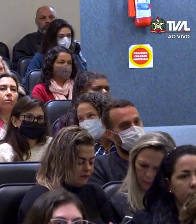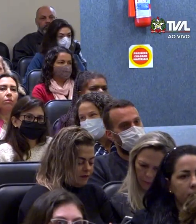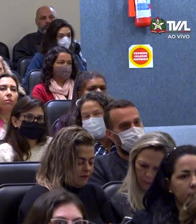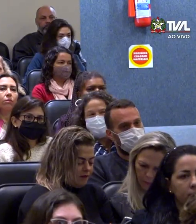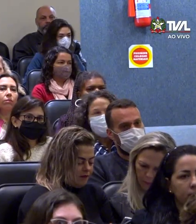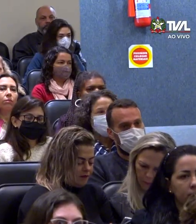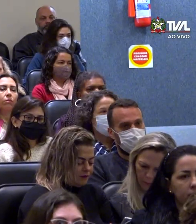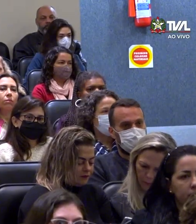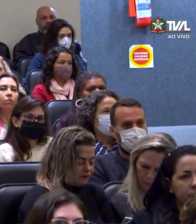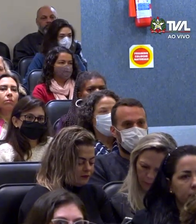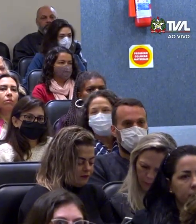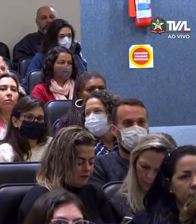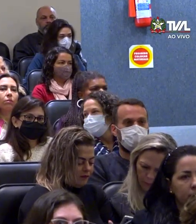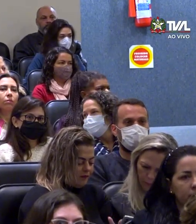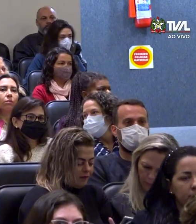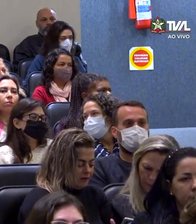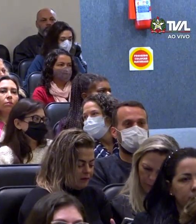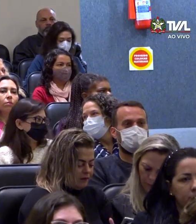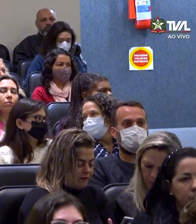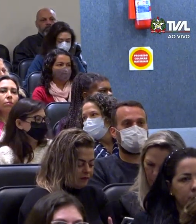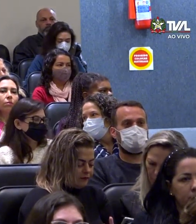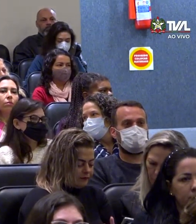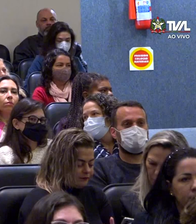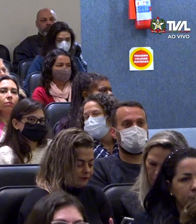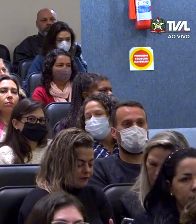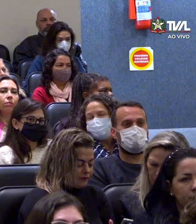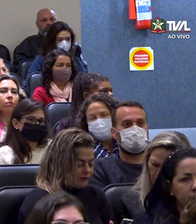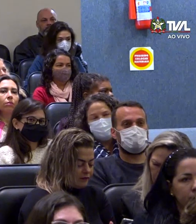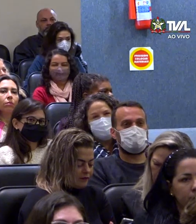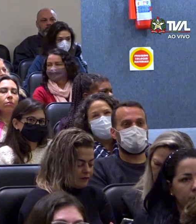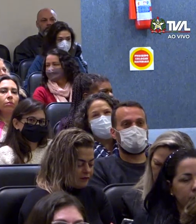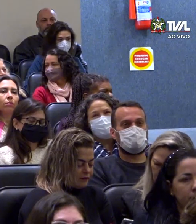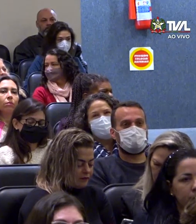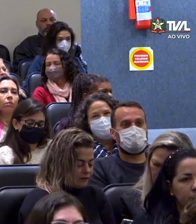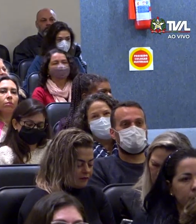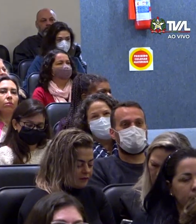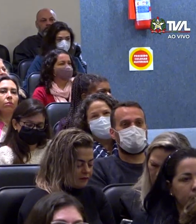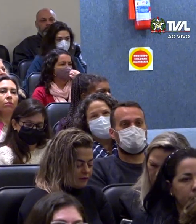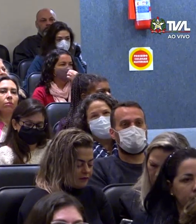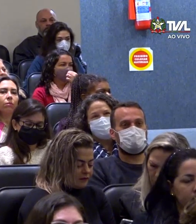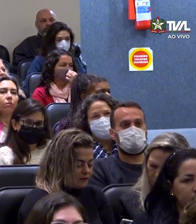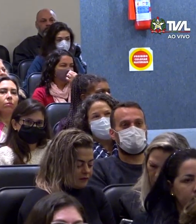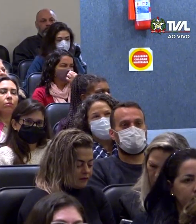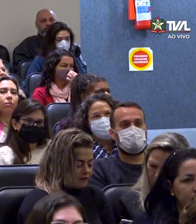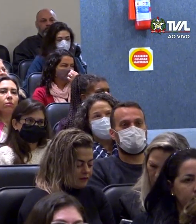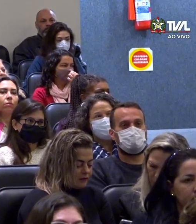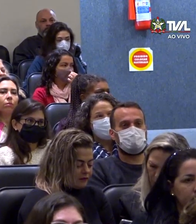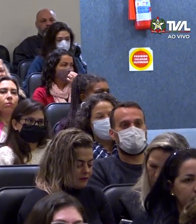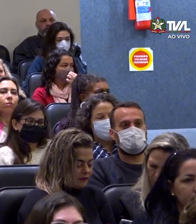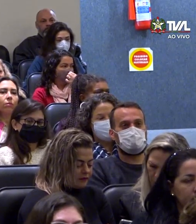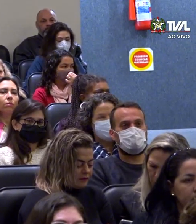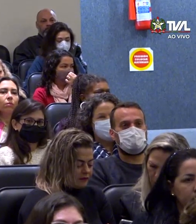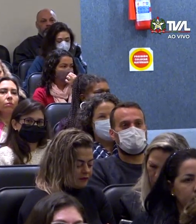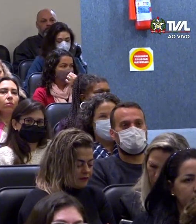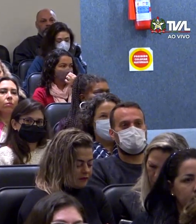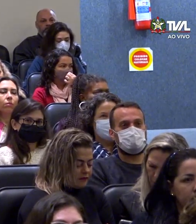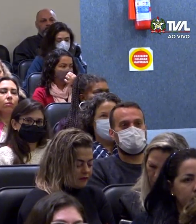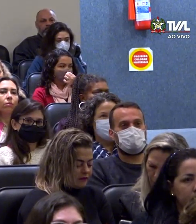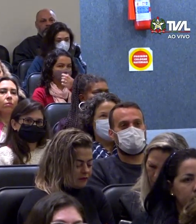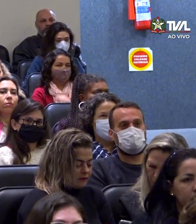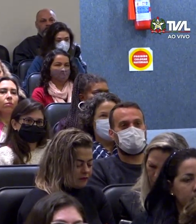seja muito maior que Florianópolis essa cidade 12 mil crianças na fila abrimos um novo processo de inscrição Tem